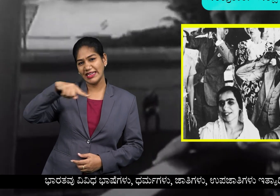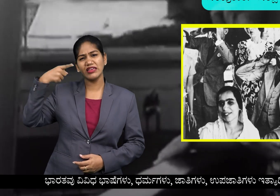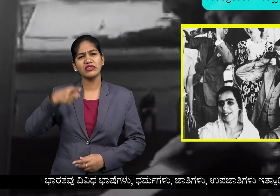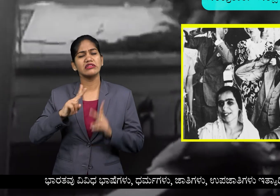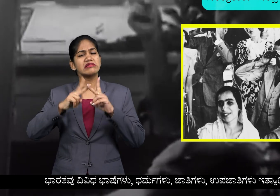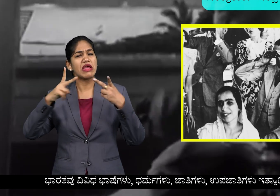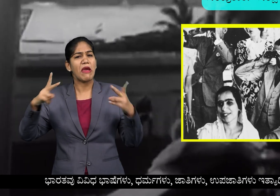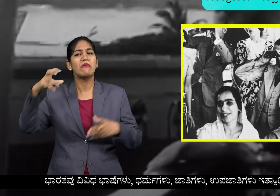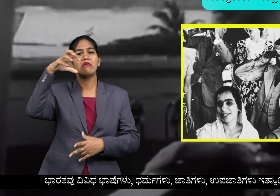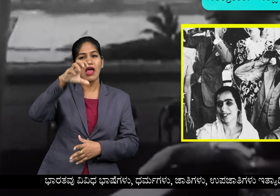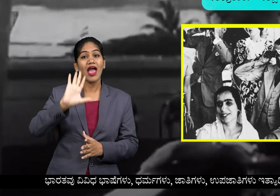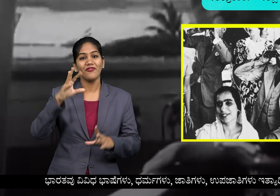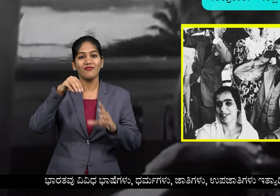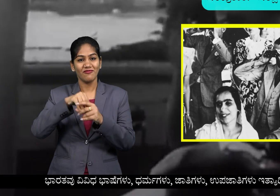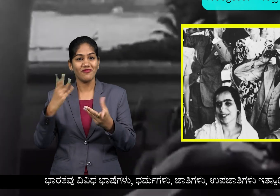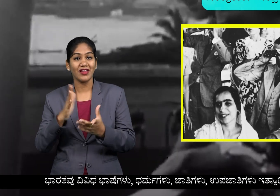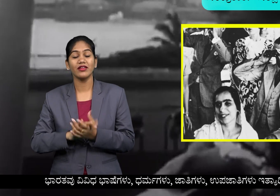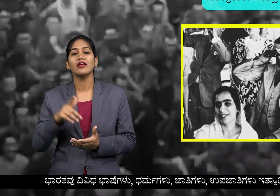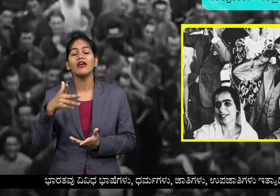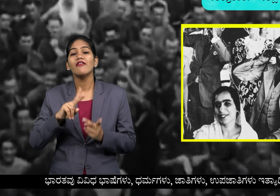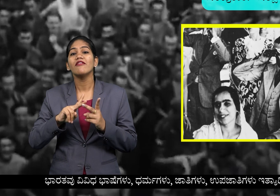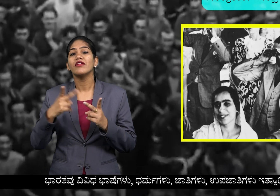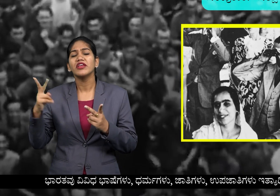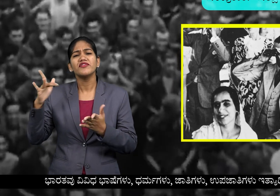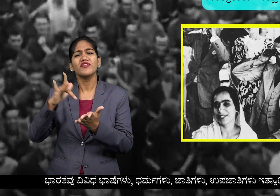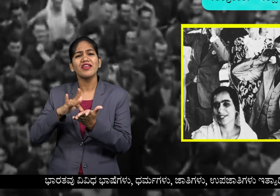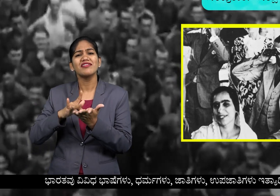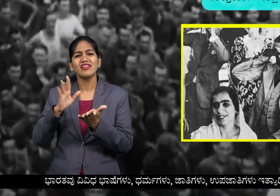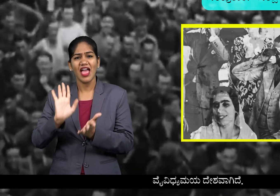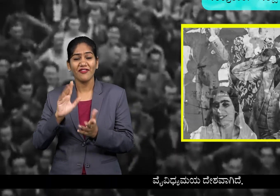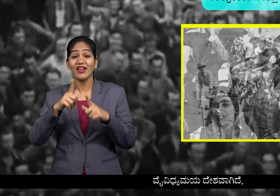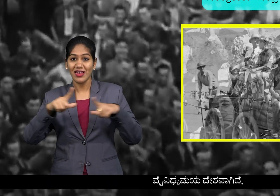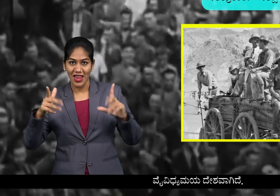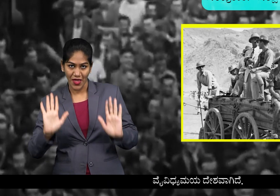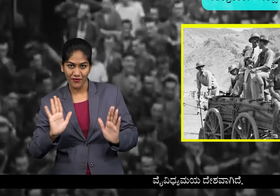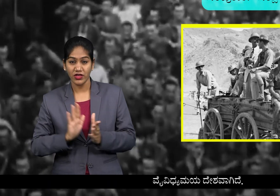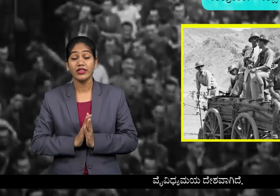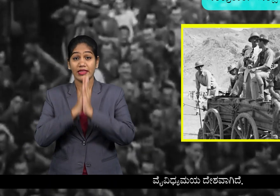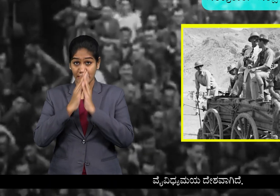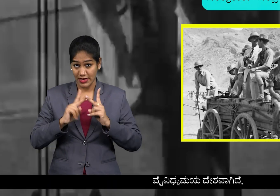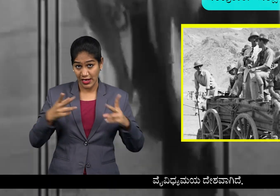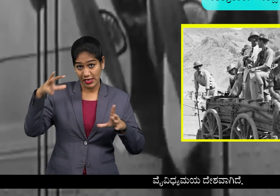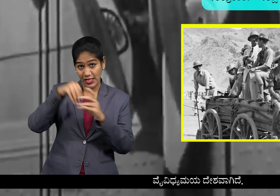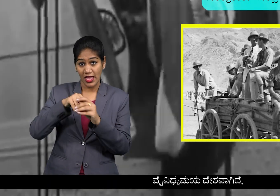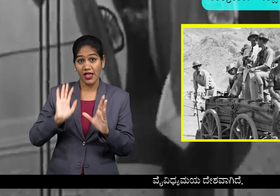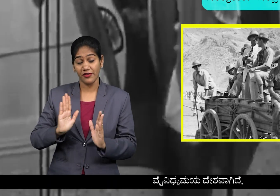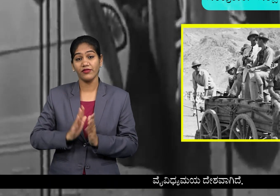ಭಾರತವು ವಿವಿಧ ಭಾಷೆಗಳು, ಧರ್ಮಗಳು, ಜಾತಿಗಳು, ಉಪಜಾತಿಗಳು ಇತ್ಯಾದಿಗಳಿರುವ ವೈವಿಧ್ಯಮಯ